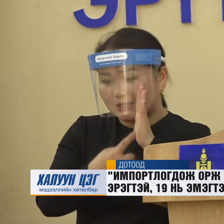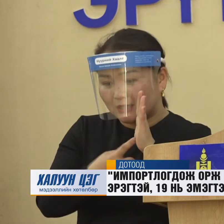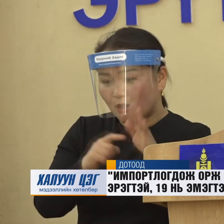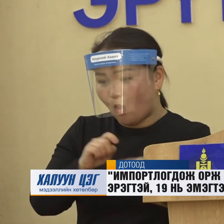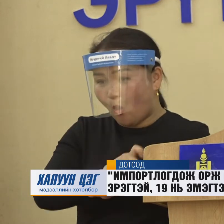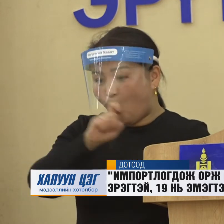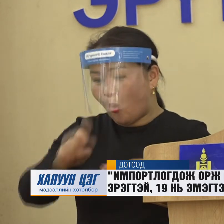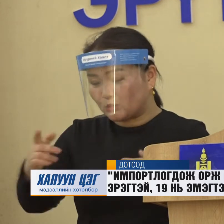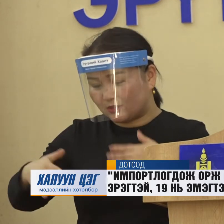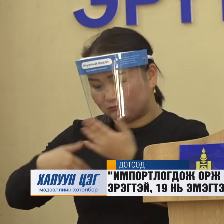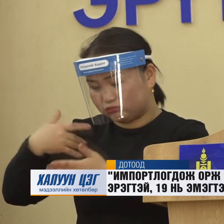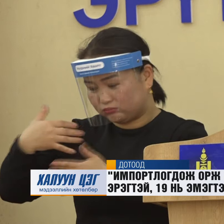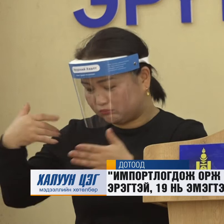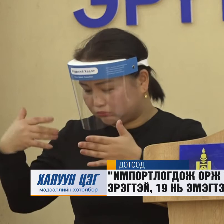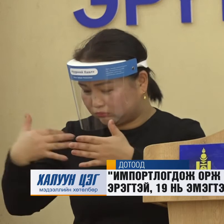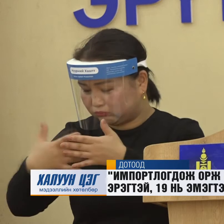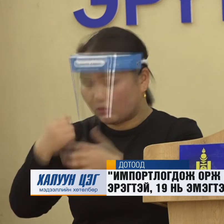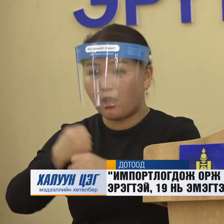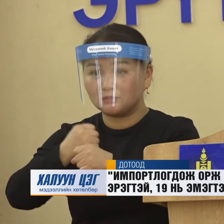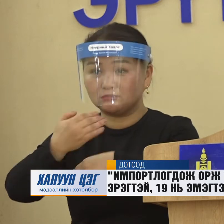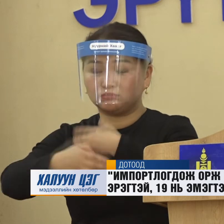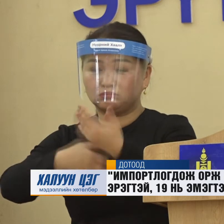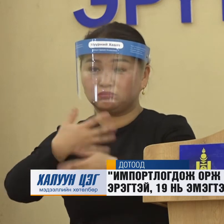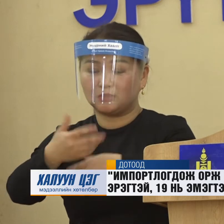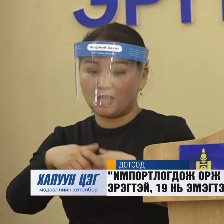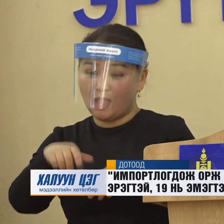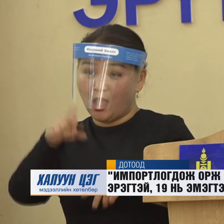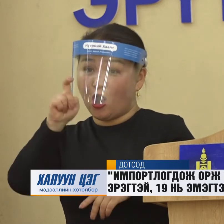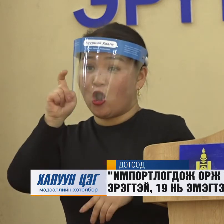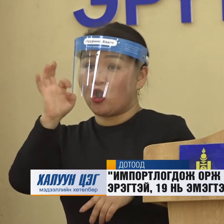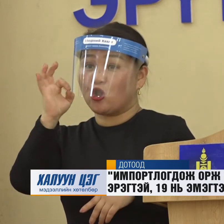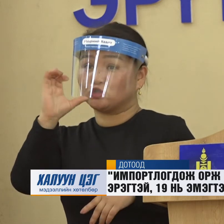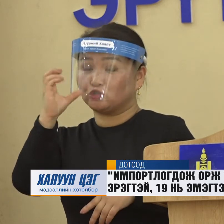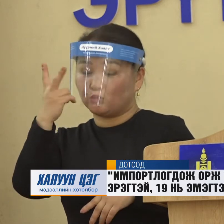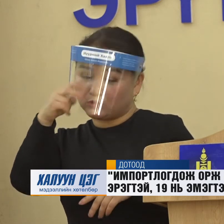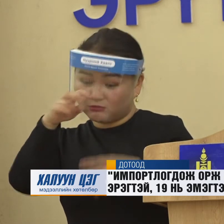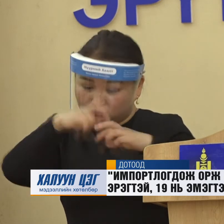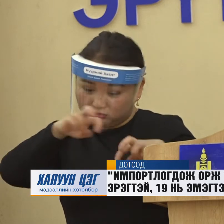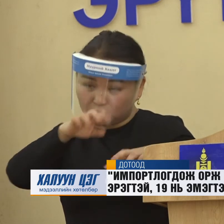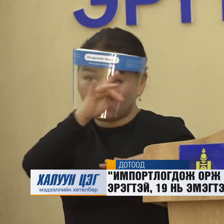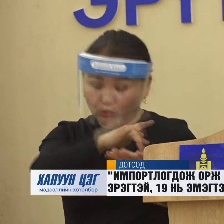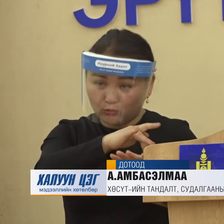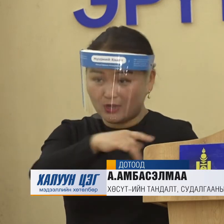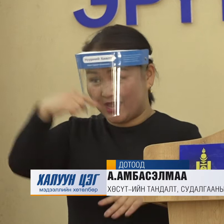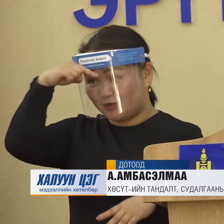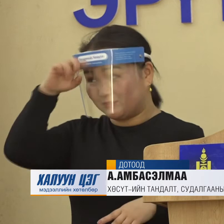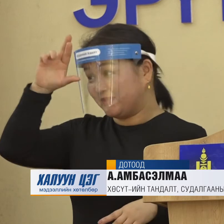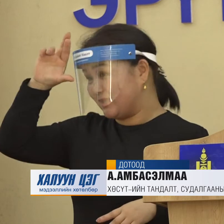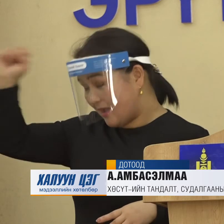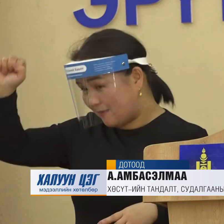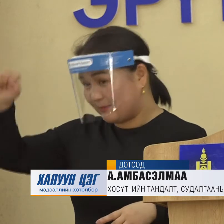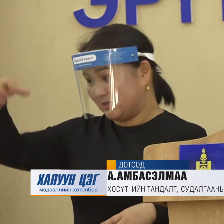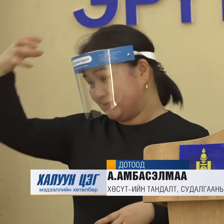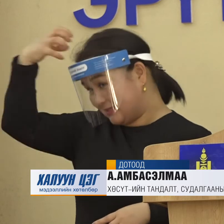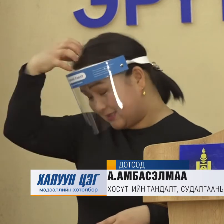ажиллаж байна. За энэ хугацаанд бол манай халдвар төлсөн судлын үндэсний төв эрүүл мэндийн яам, төр засгийн удирдлага, чиглэлийн дагуу